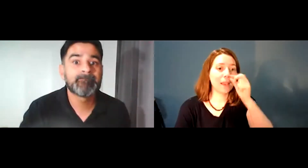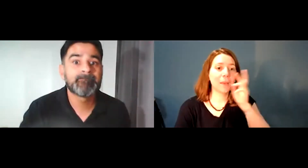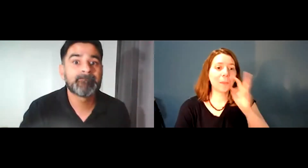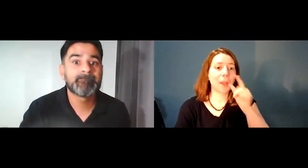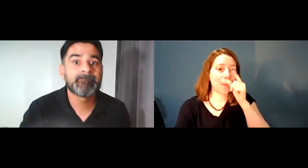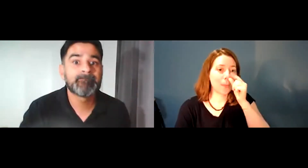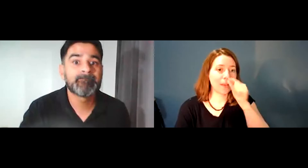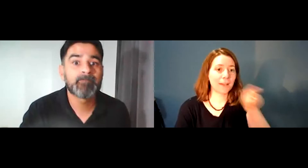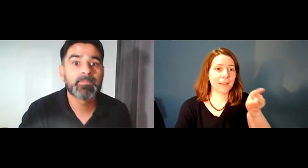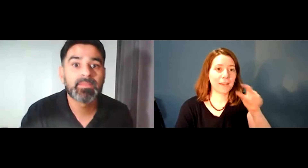La palita del